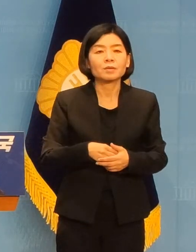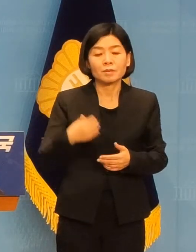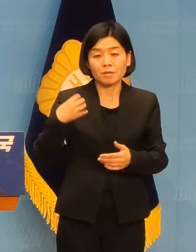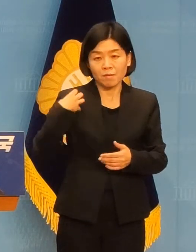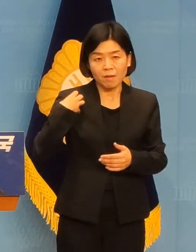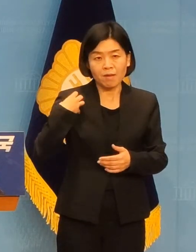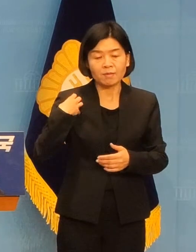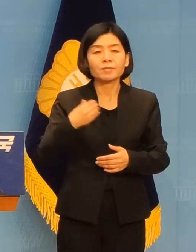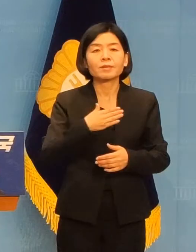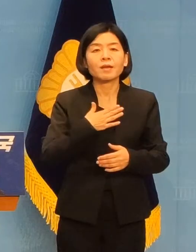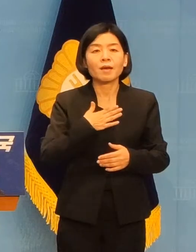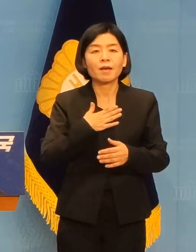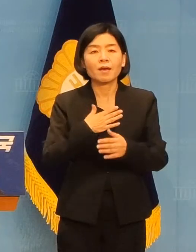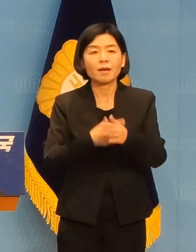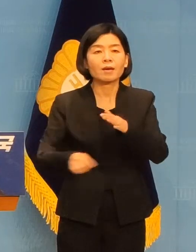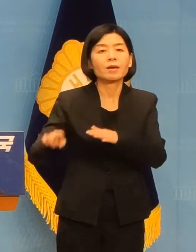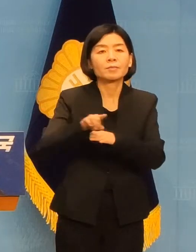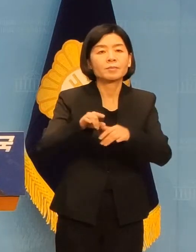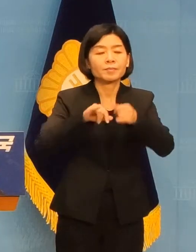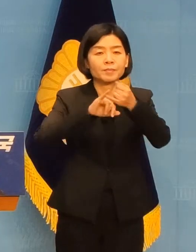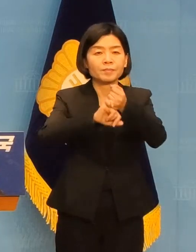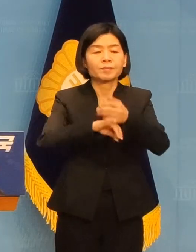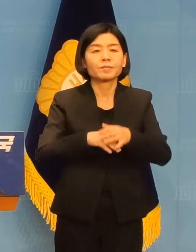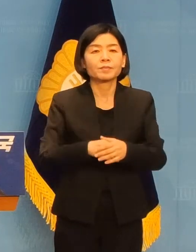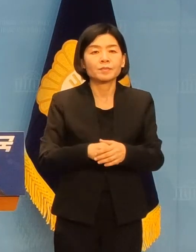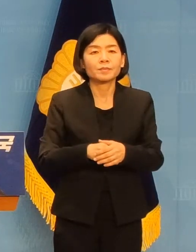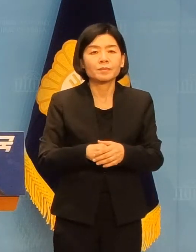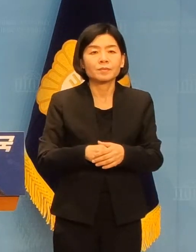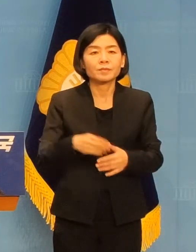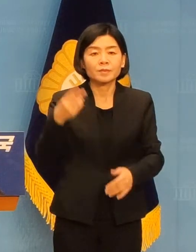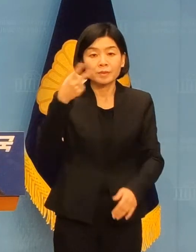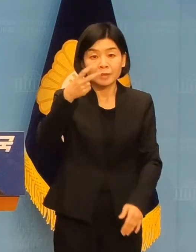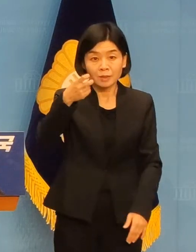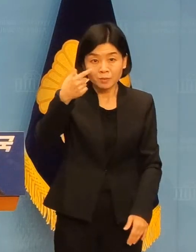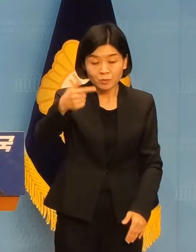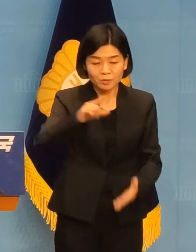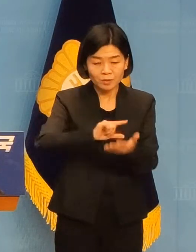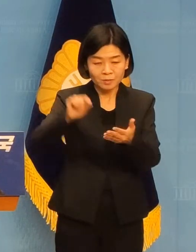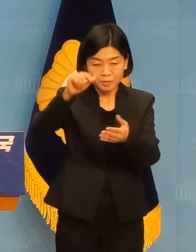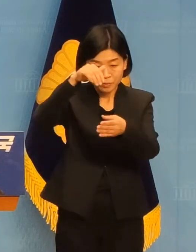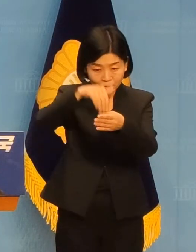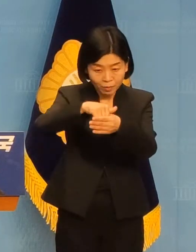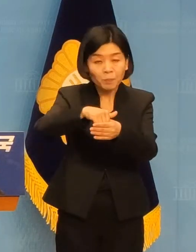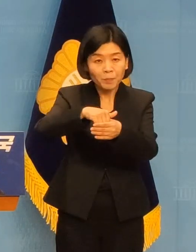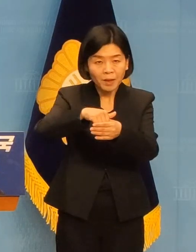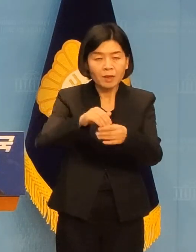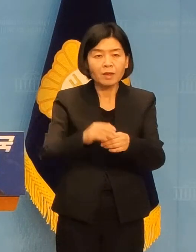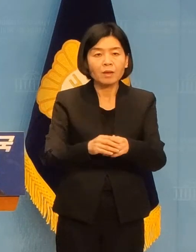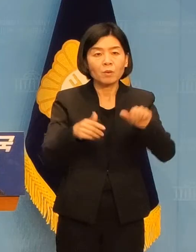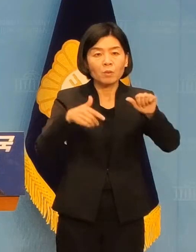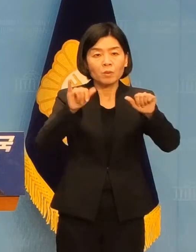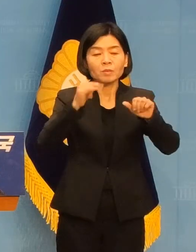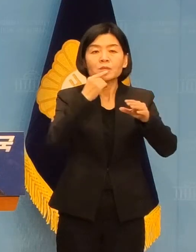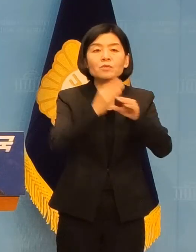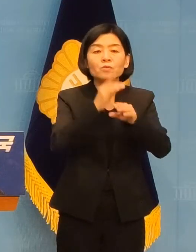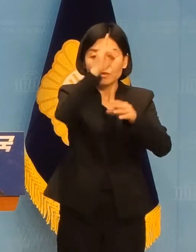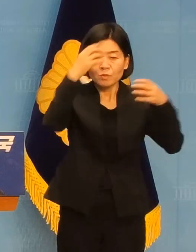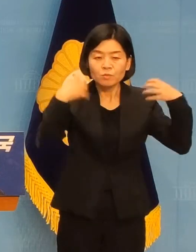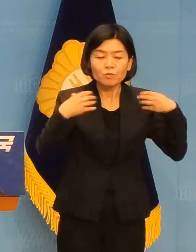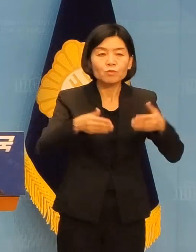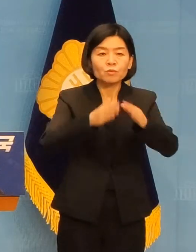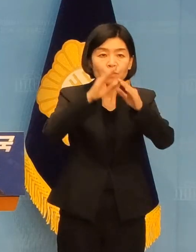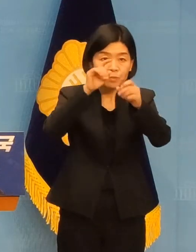선택에 앞장서겠습니다. 2026년 지방선거에서 제5기 민주정부 수립을